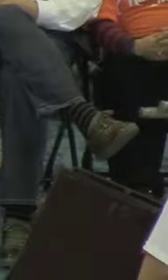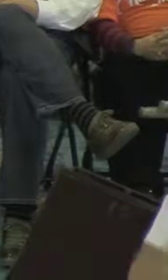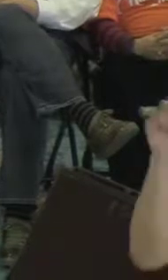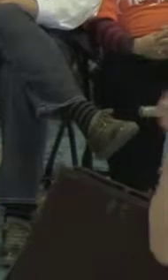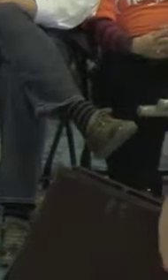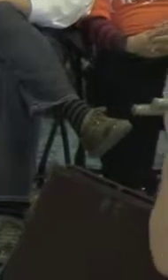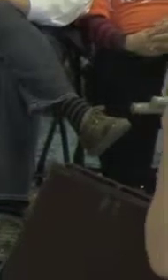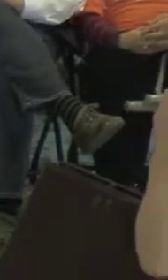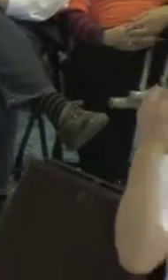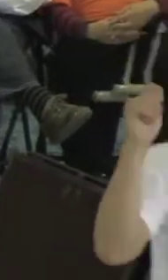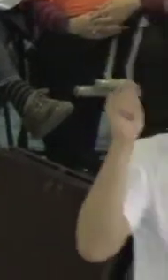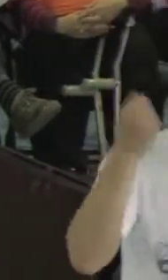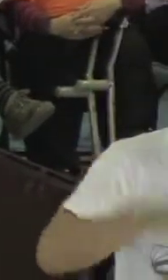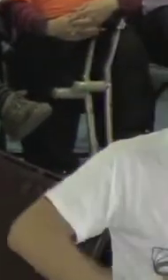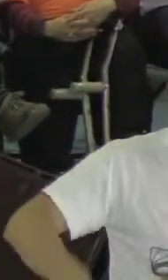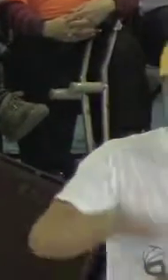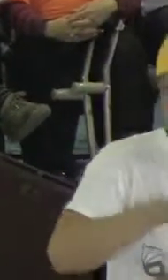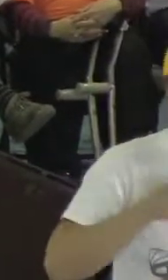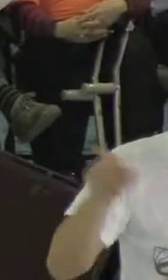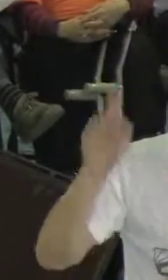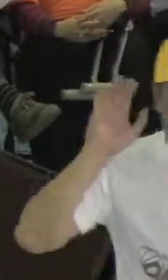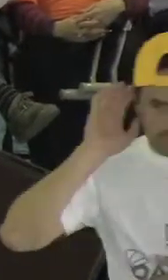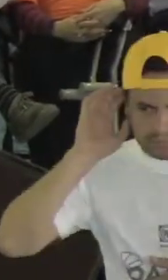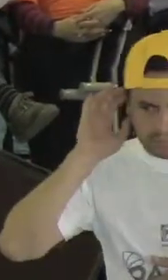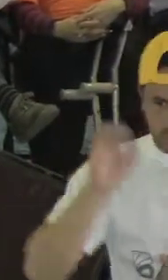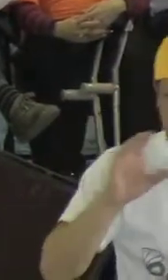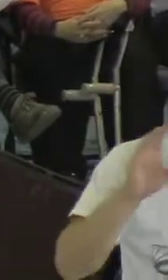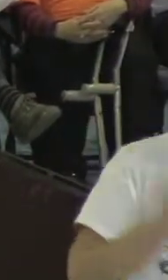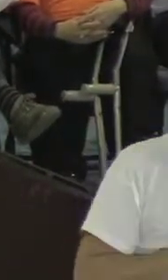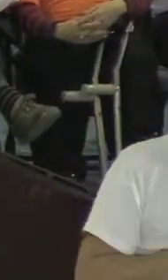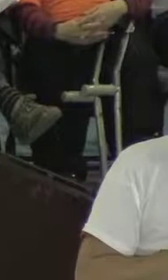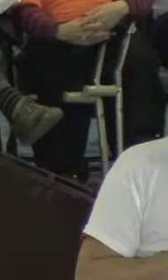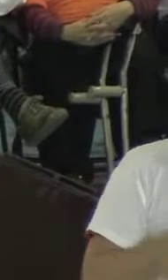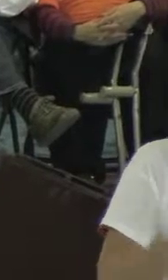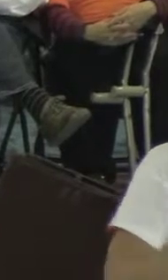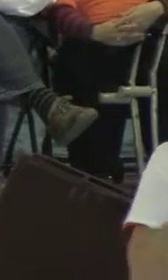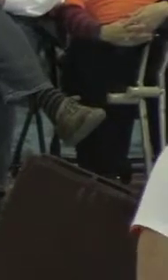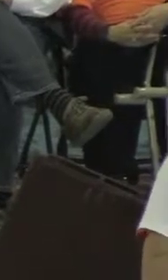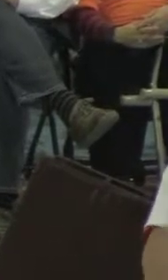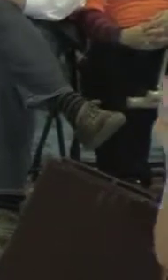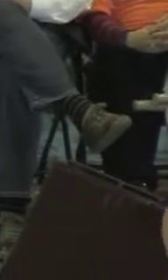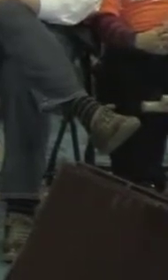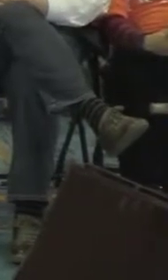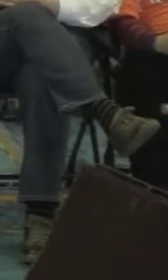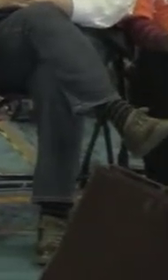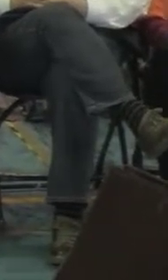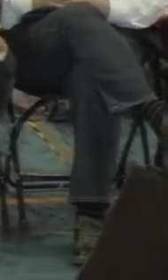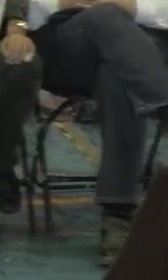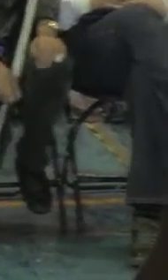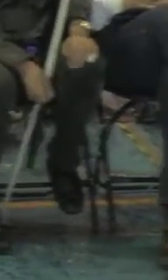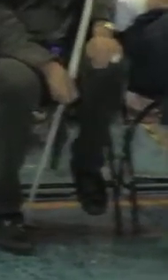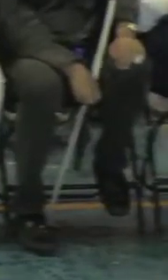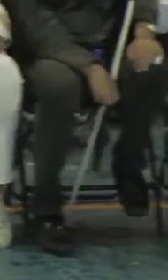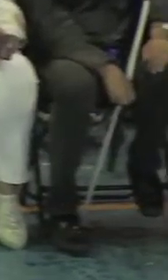escucharon de esta propuesta de Ciudad Universitaria 2, de qué vamos a hacer con los terrenos del aeroporto que se van a mover